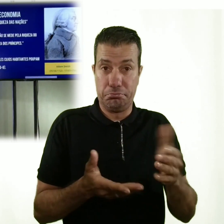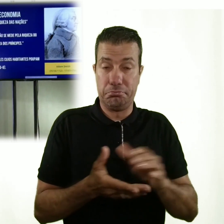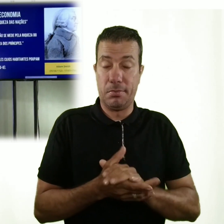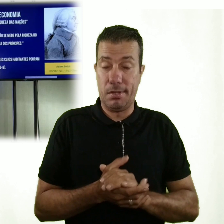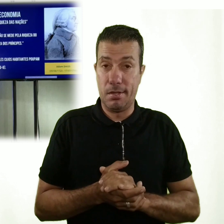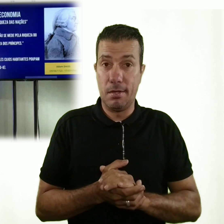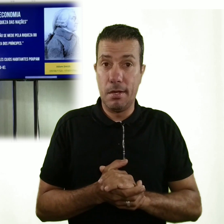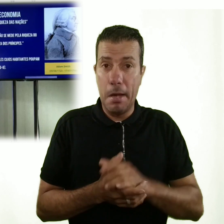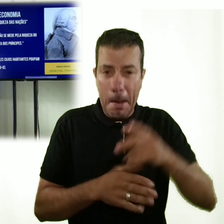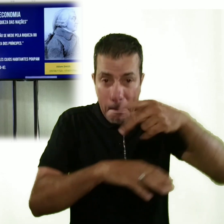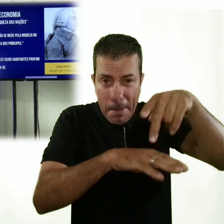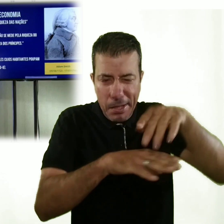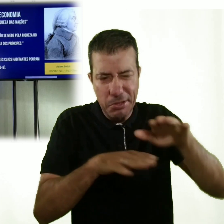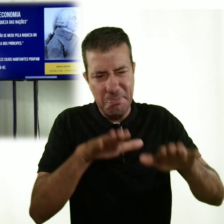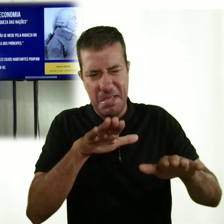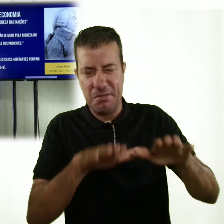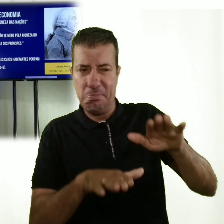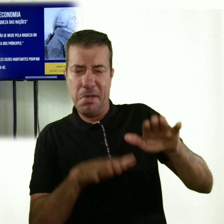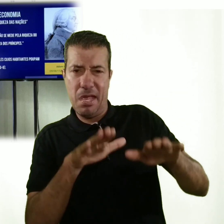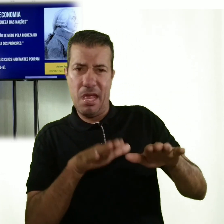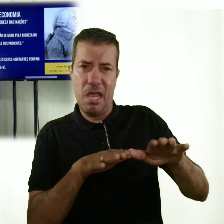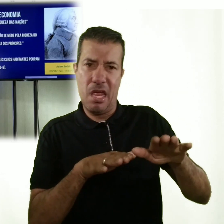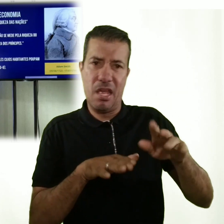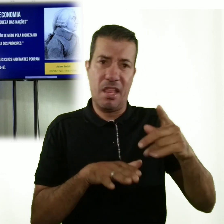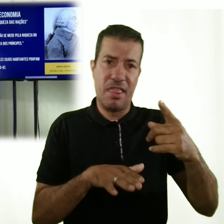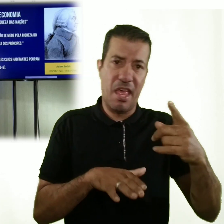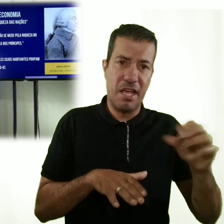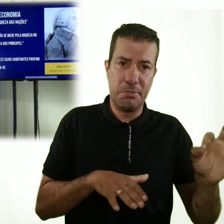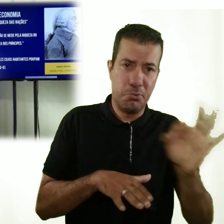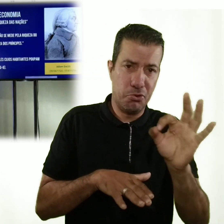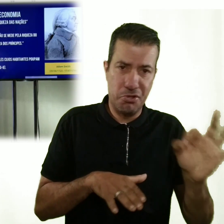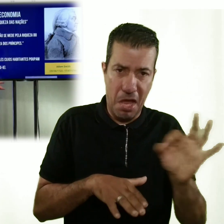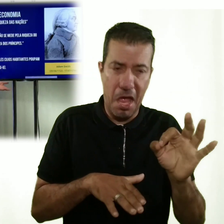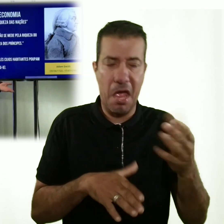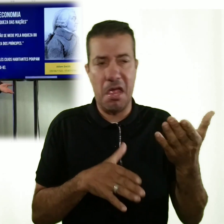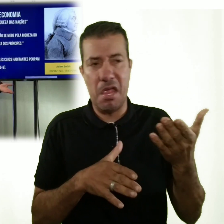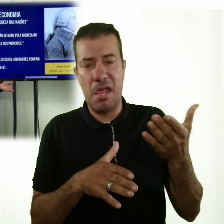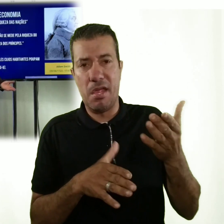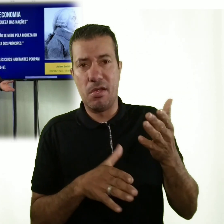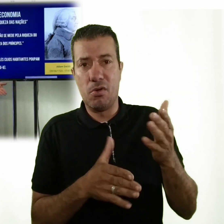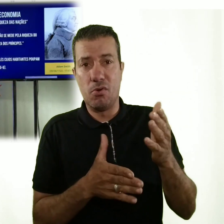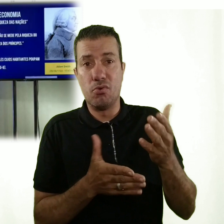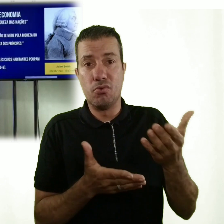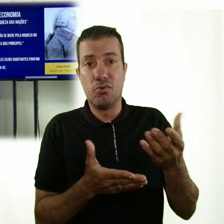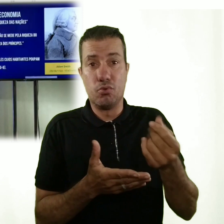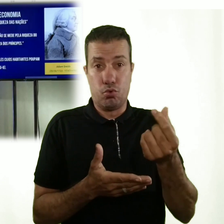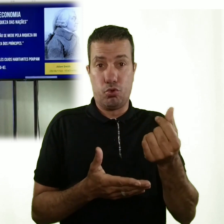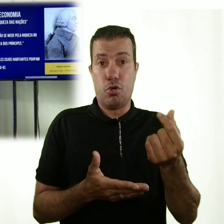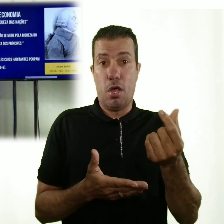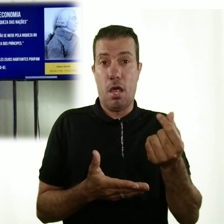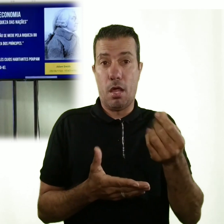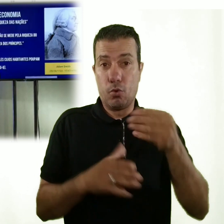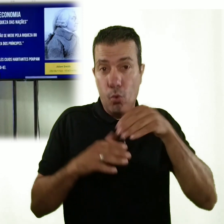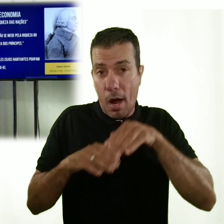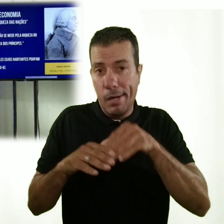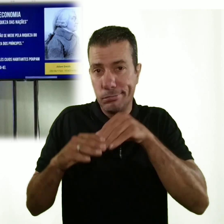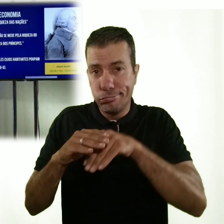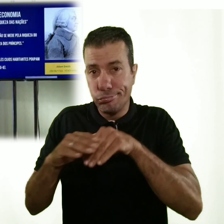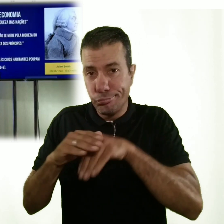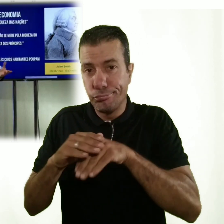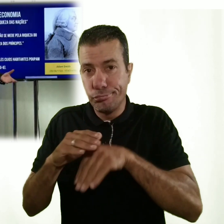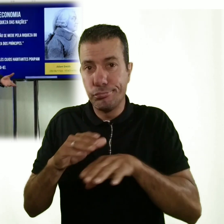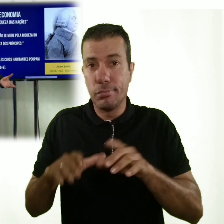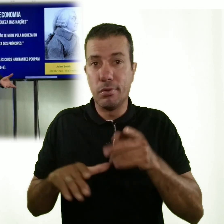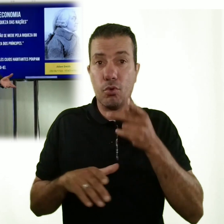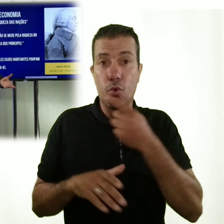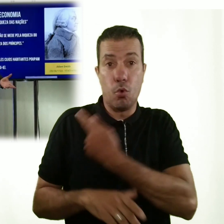Países mais ou menos são aqueles que o povo poupa 10% da sua renda pessoal. Porque o governo pega